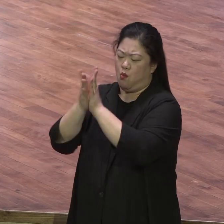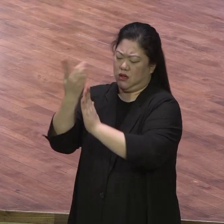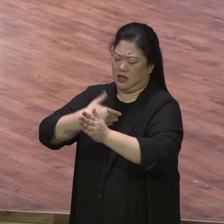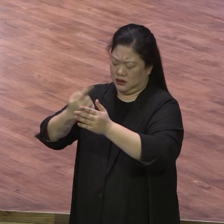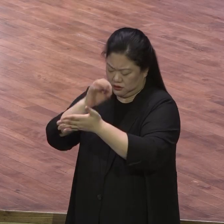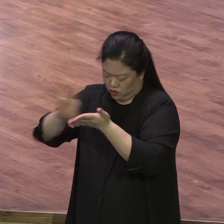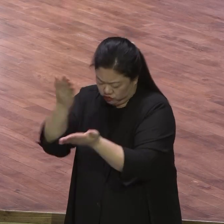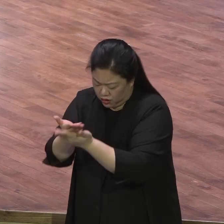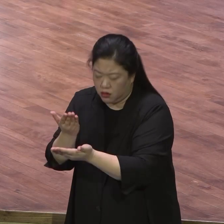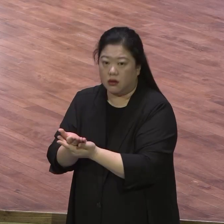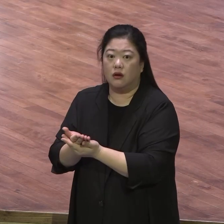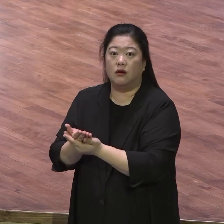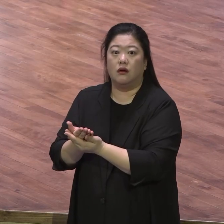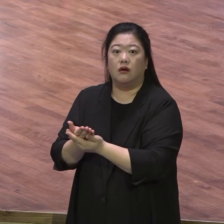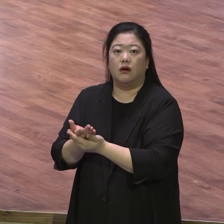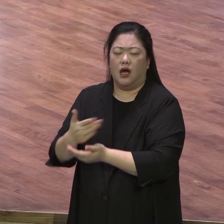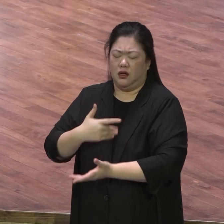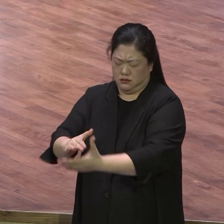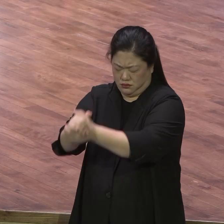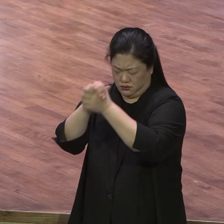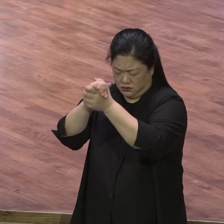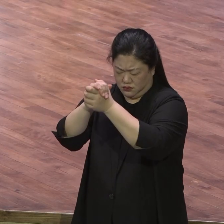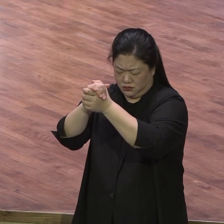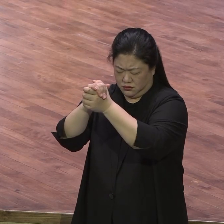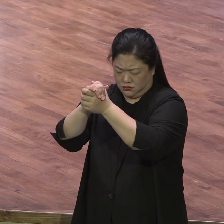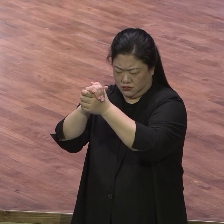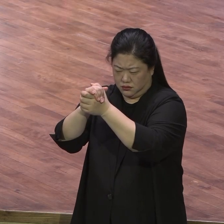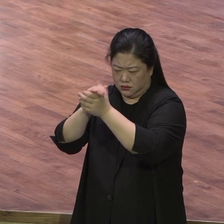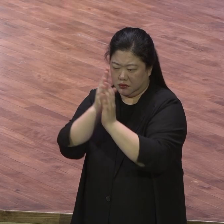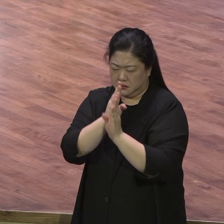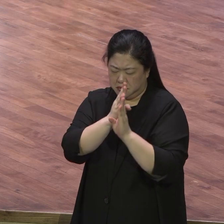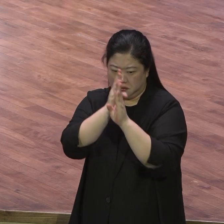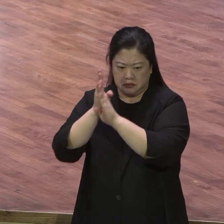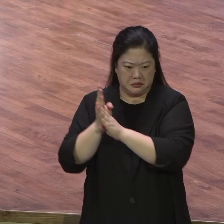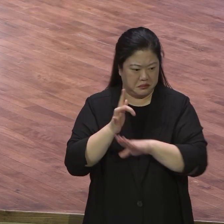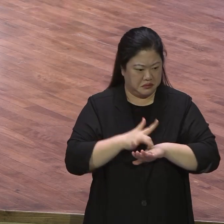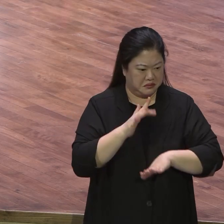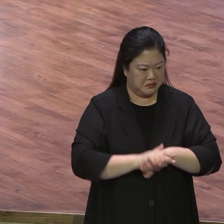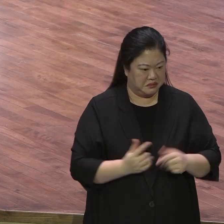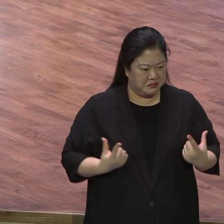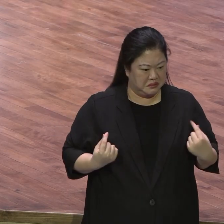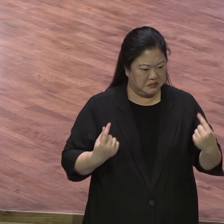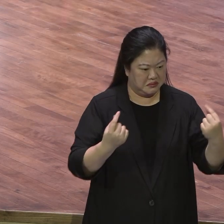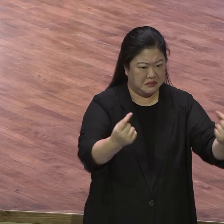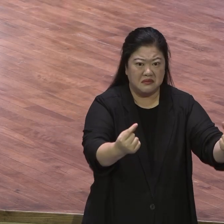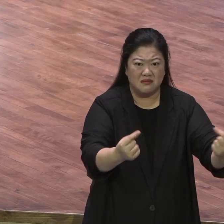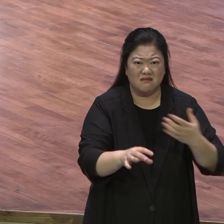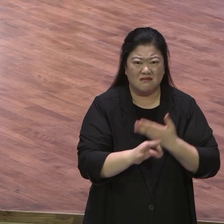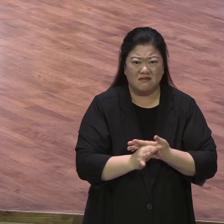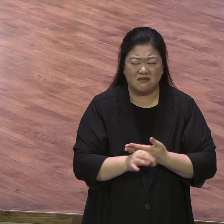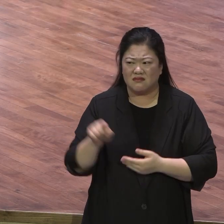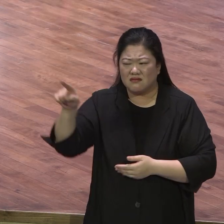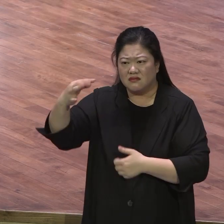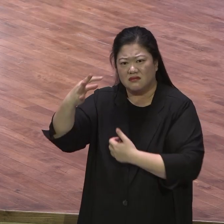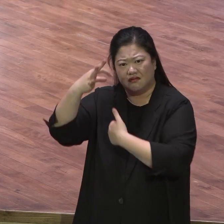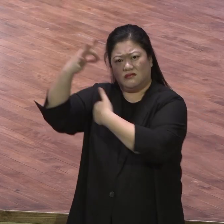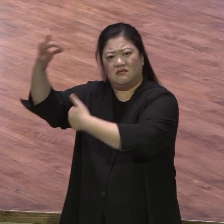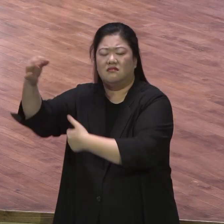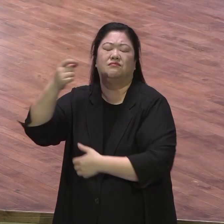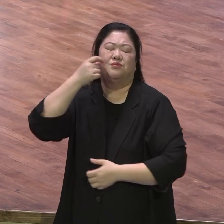떠들어도 아무리 기도해도 여러분 체질 안 바뀌면 설 수가 없어요. 체질. 그 창세기 3장에